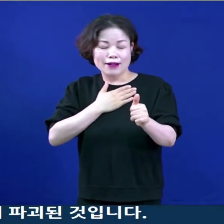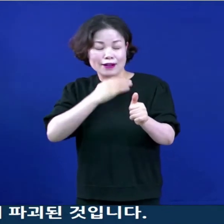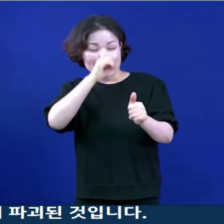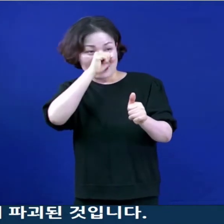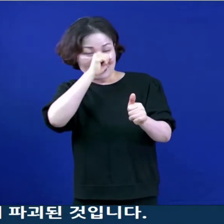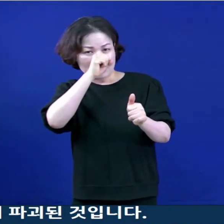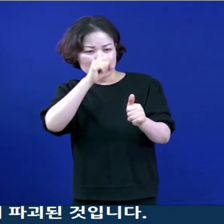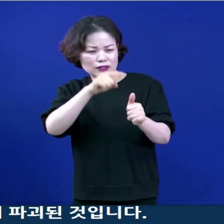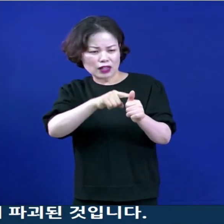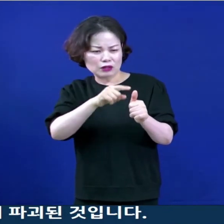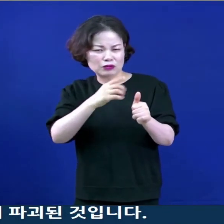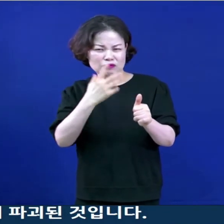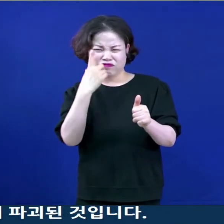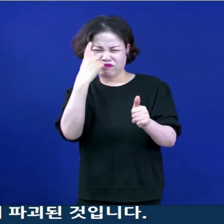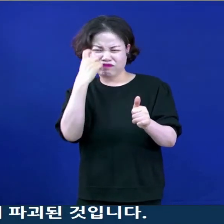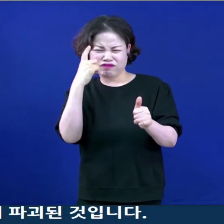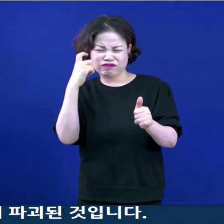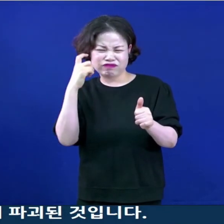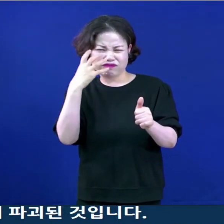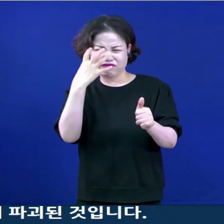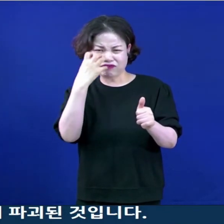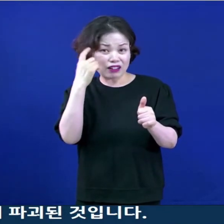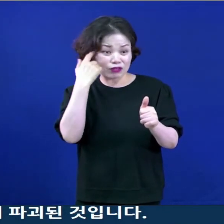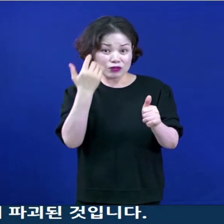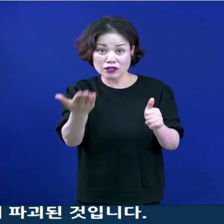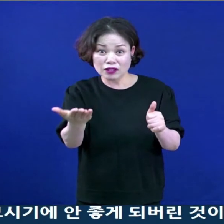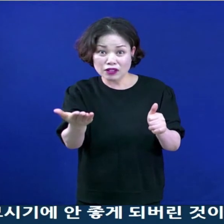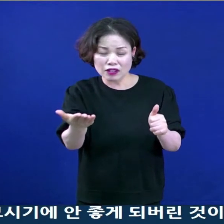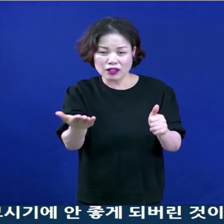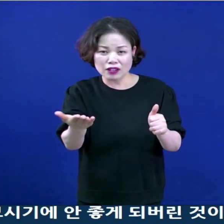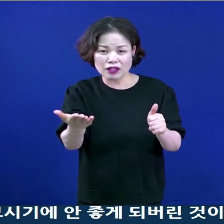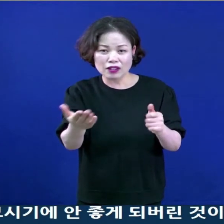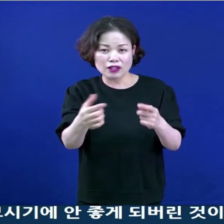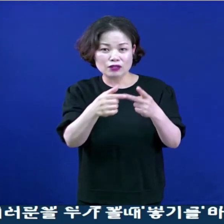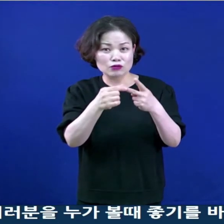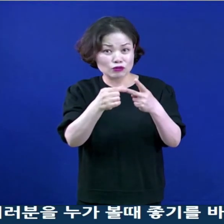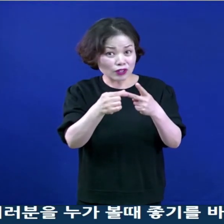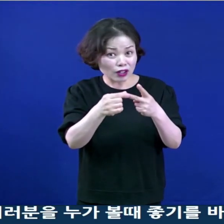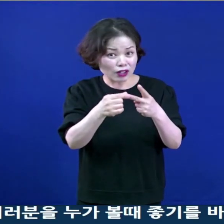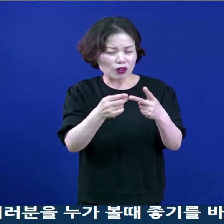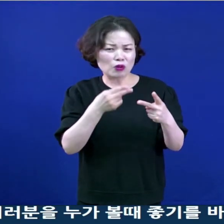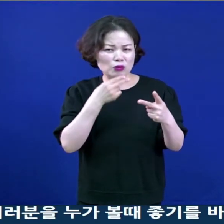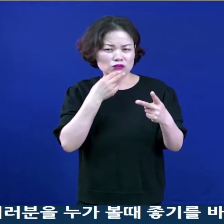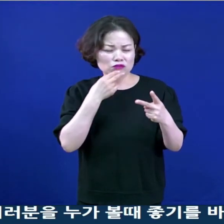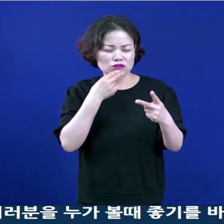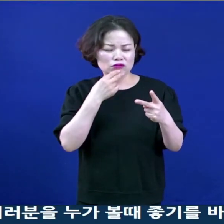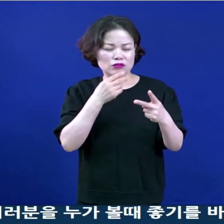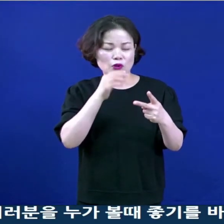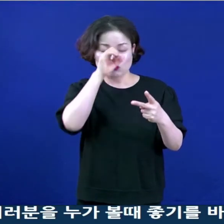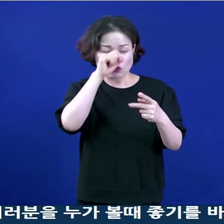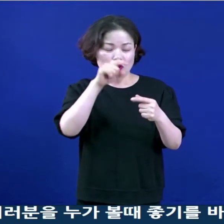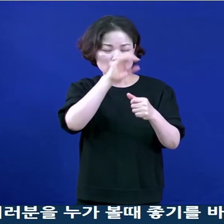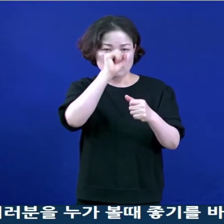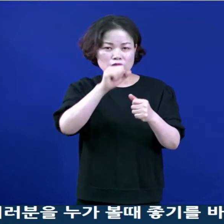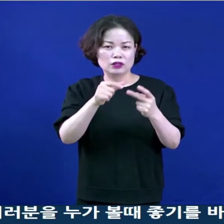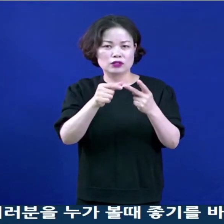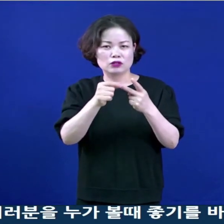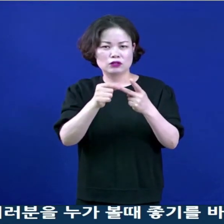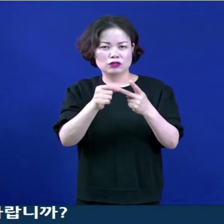바랍니까? 나를 보고 찡그리기를 바랍니까? 후자 없으시죠? 이거